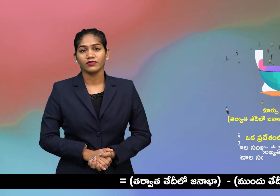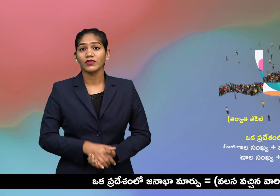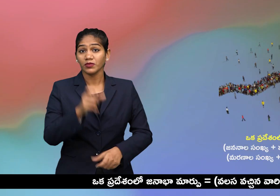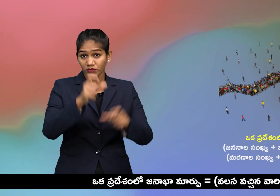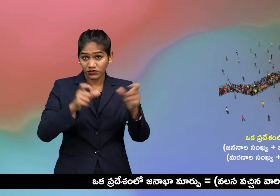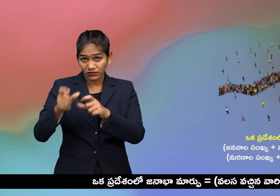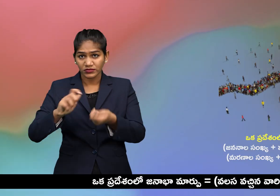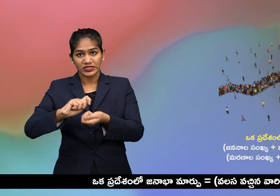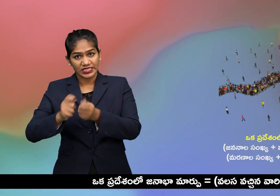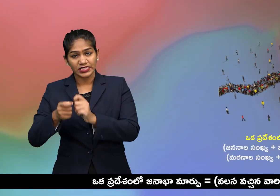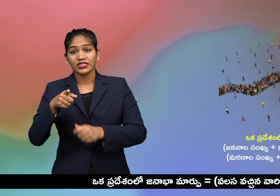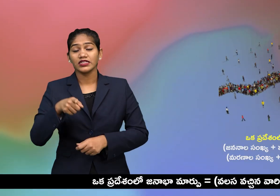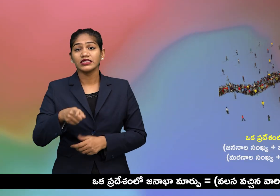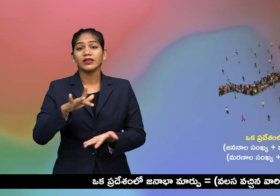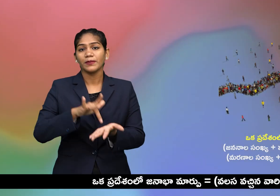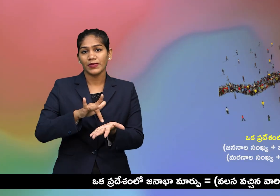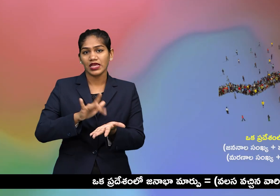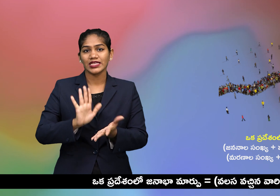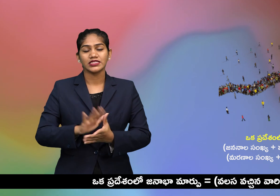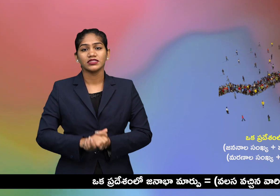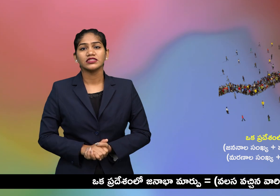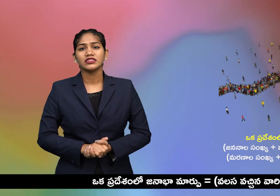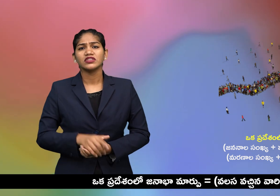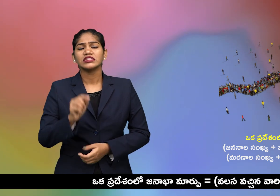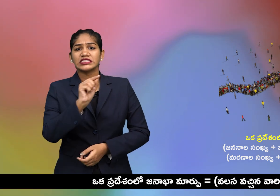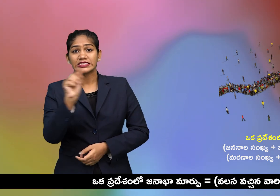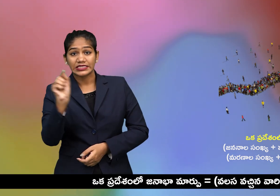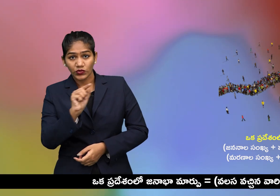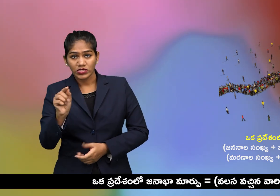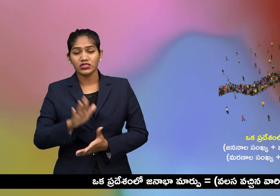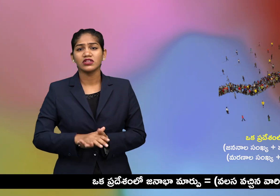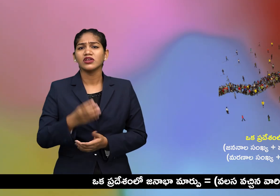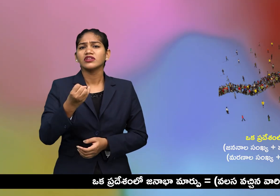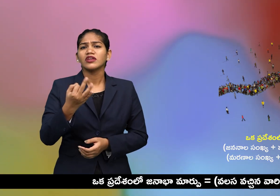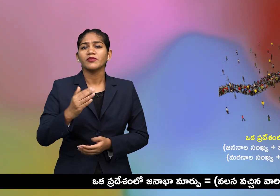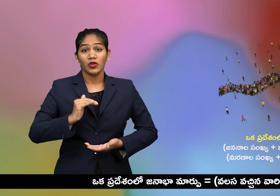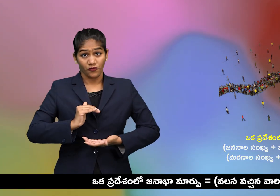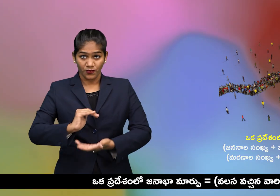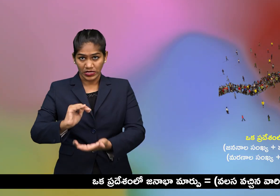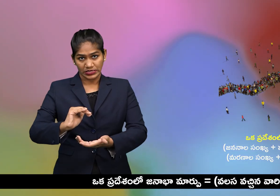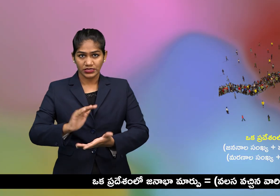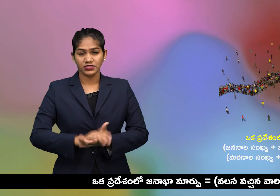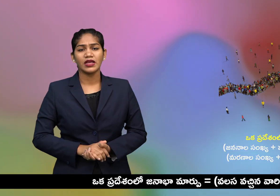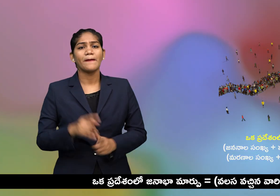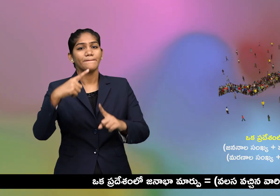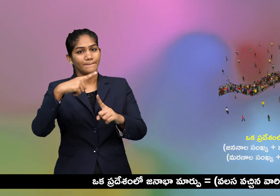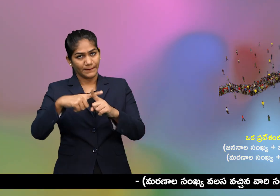ఒక ప్రదేశంలో జనాభా మార్పు వలస వచ్చిన వారి జననాల సంఖ్య